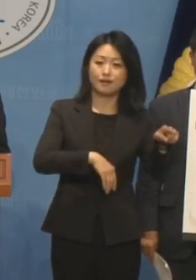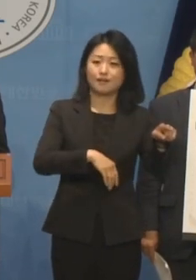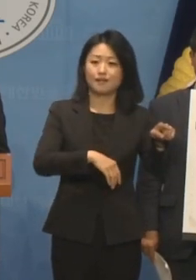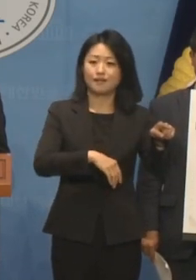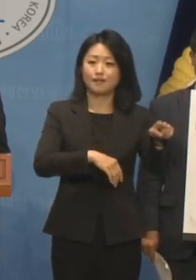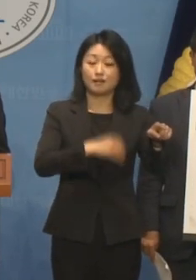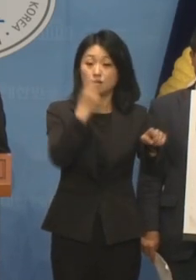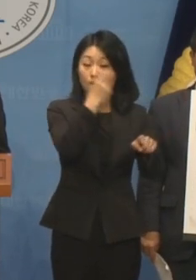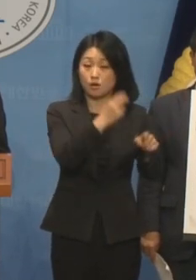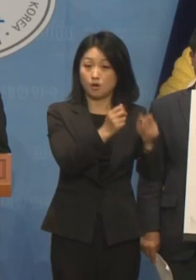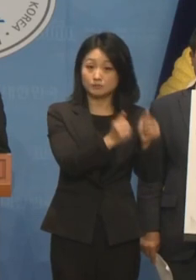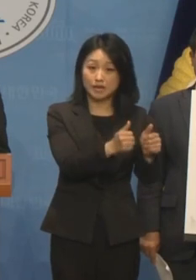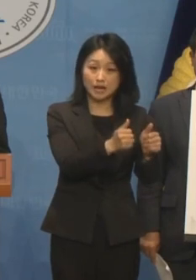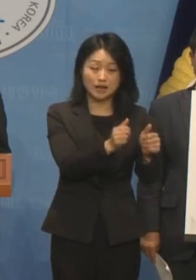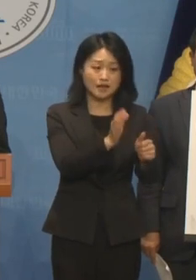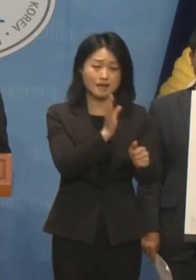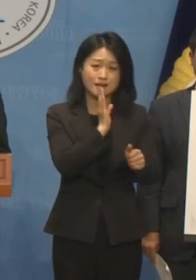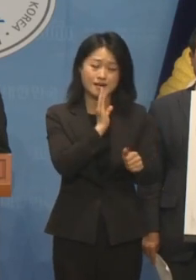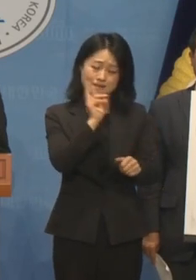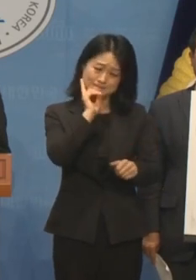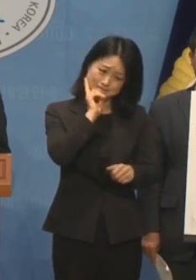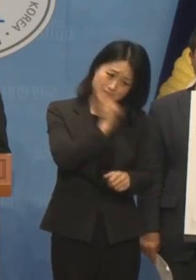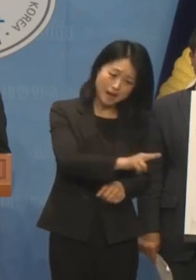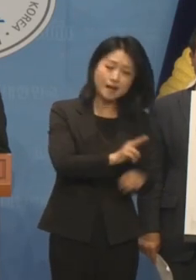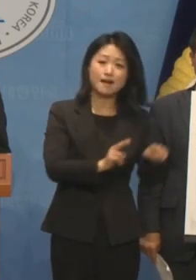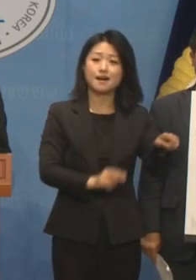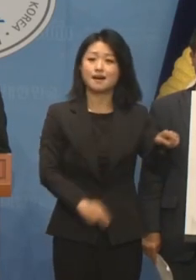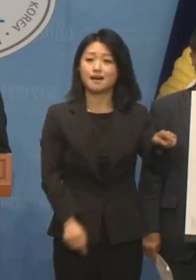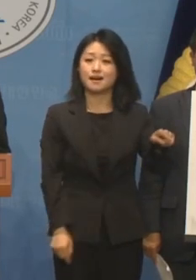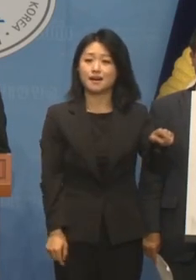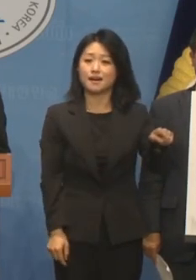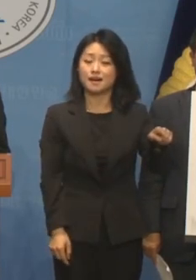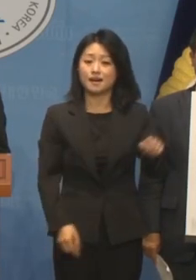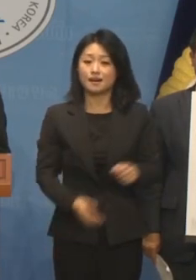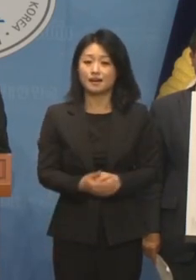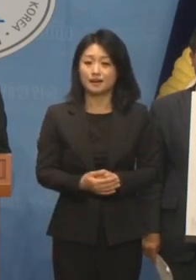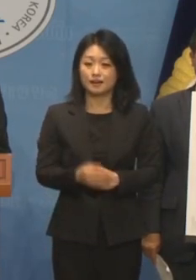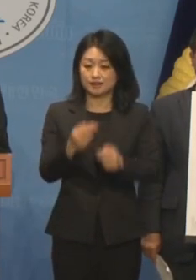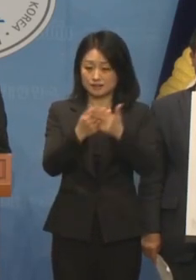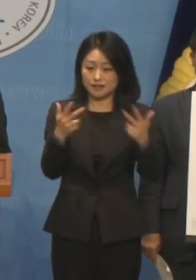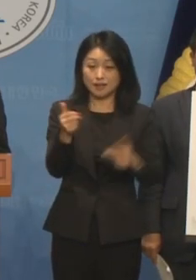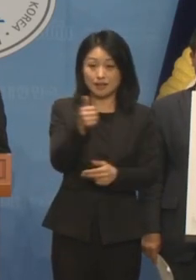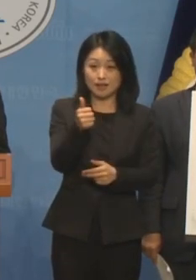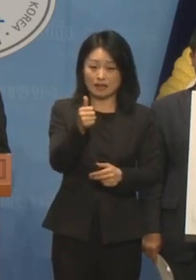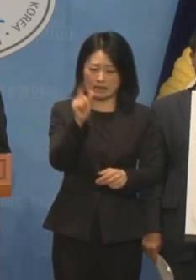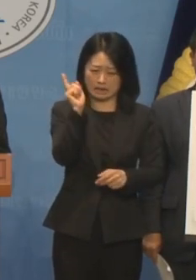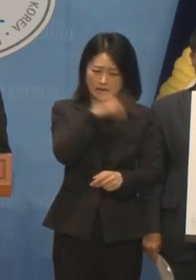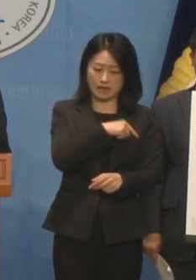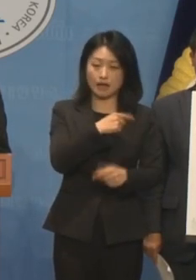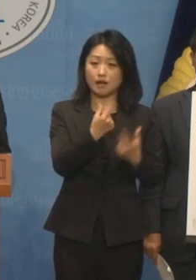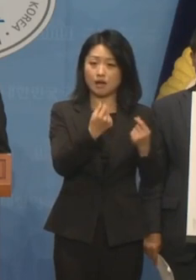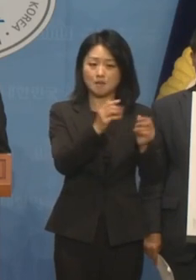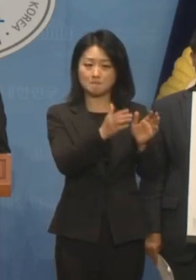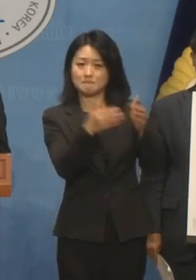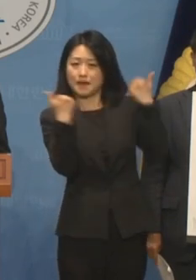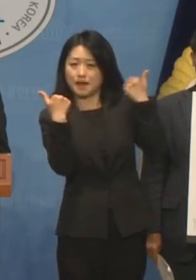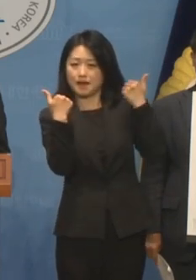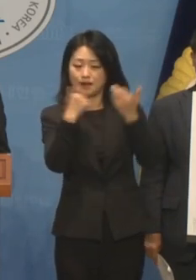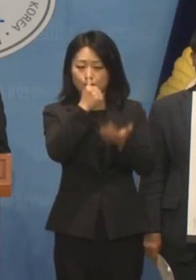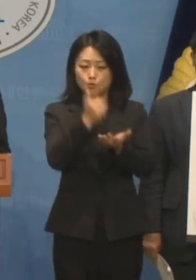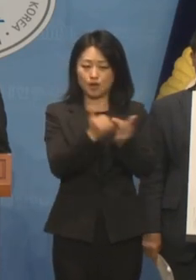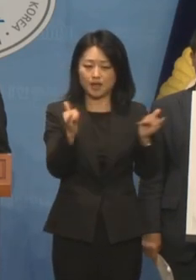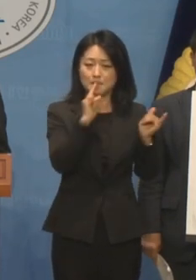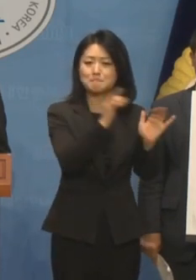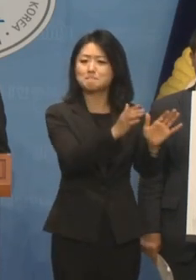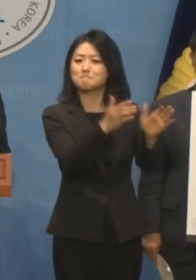정치검찰이라도 이리도 저열할 수는 없습니다. 제1야당 대표를 악마화하고 범죄자 프레임을